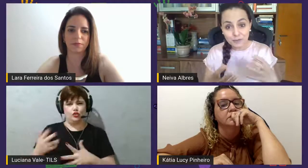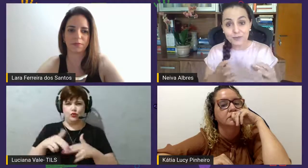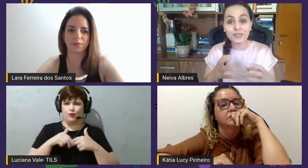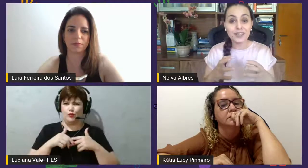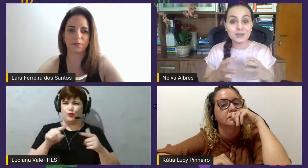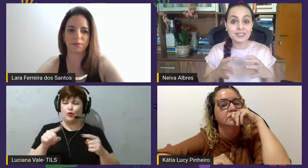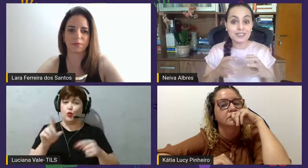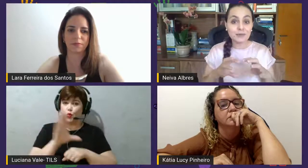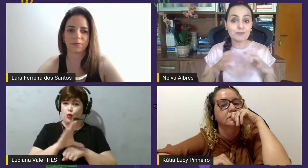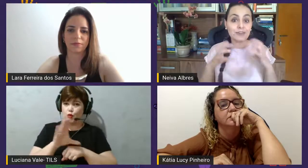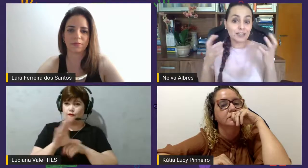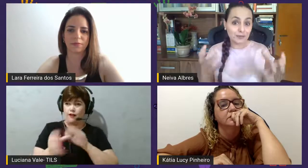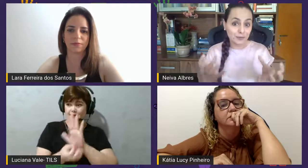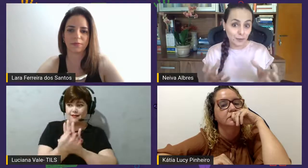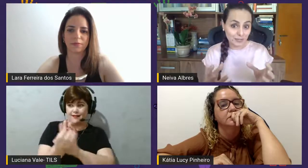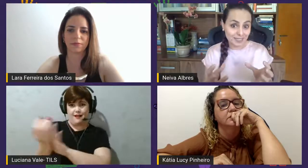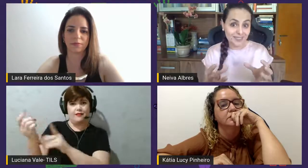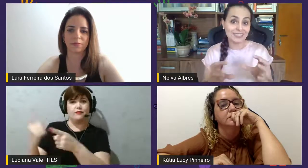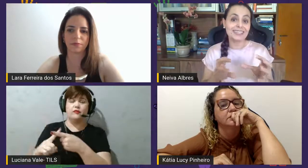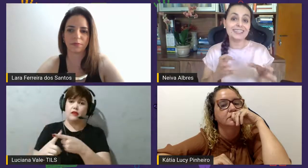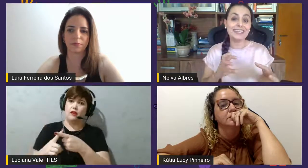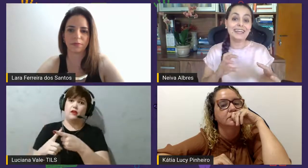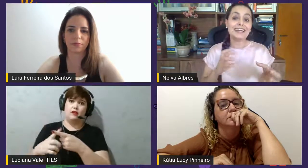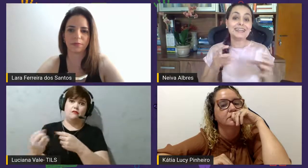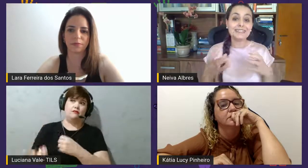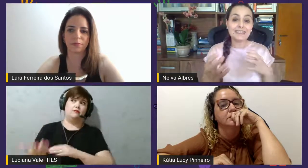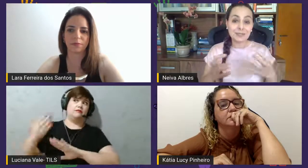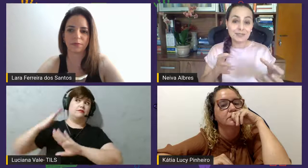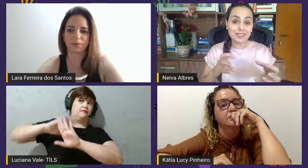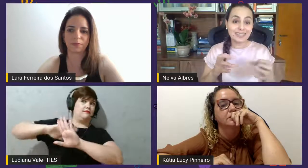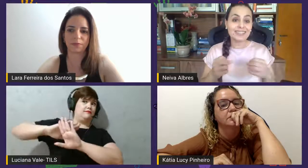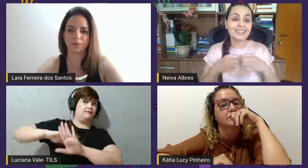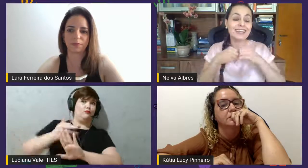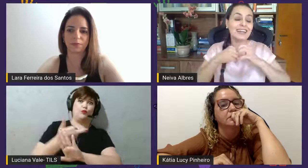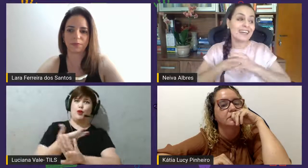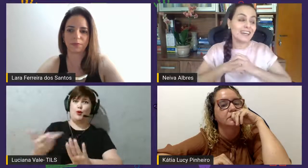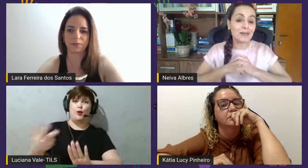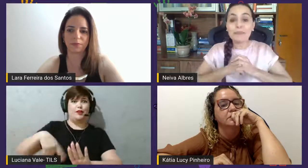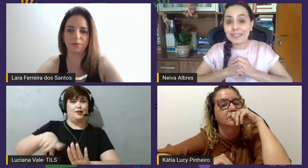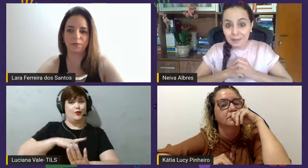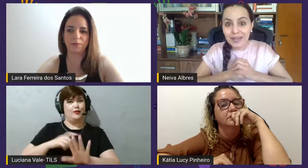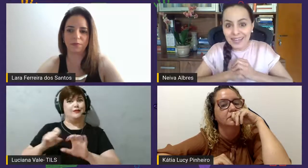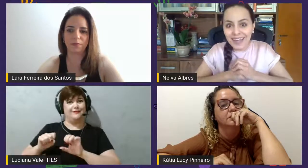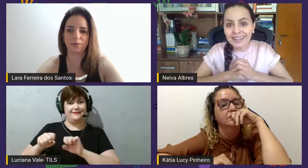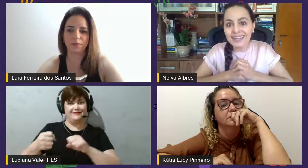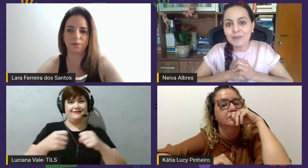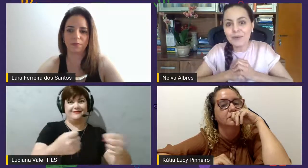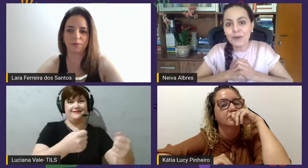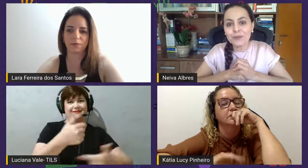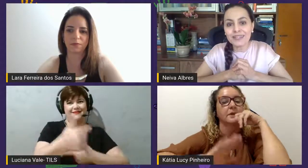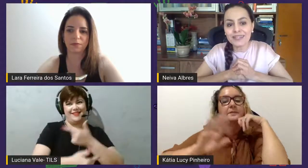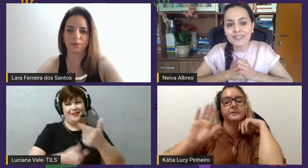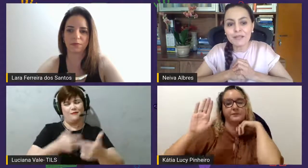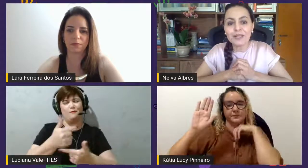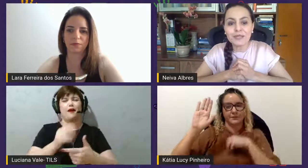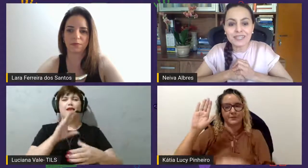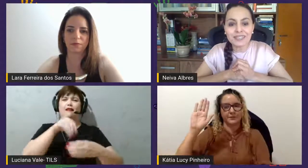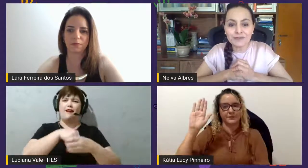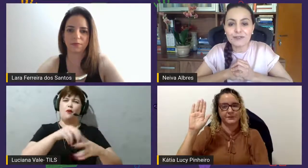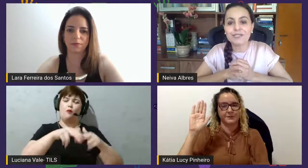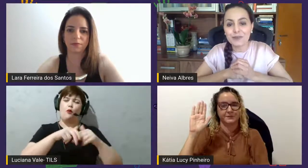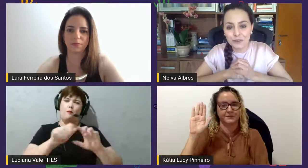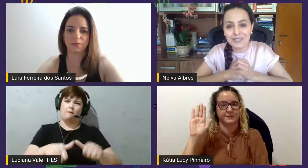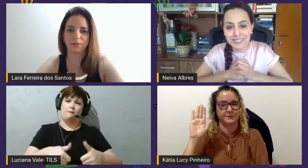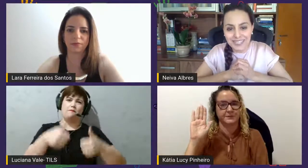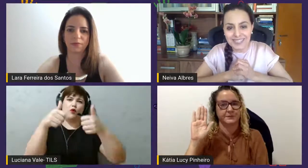se configurando, existem várias forças e estamos aí para trabalhar, né, em prol da melhoria